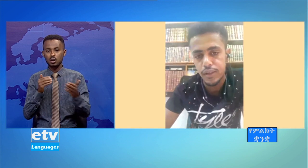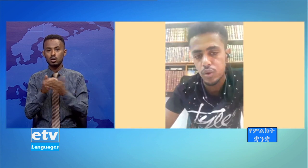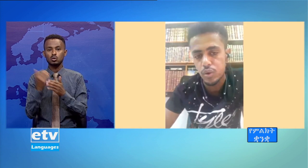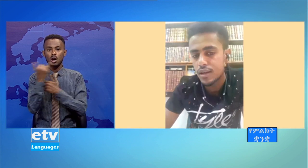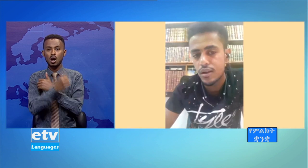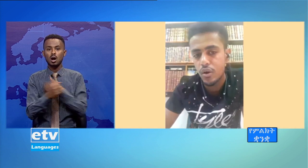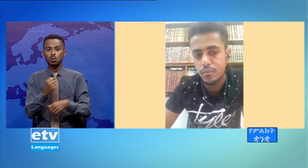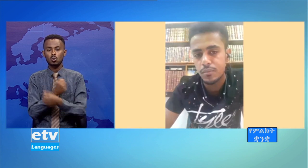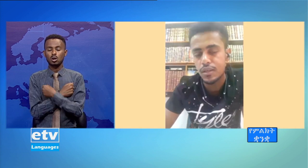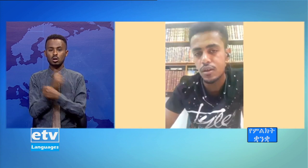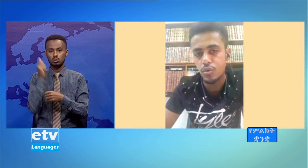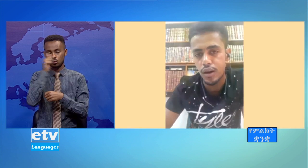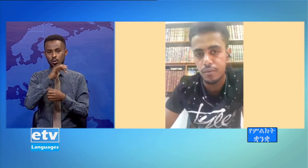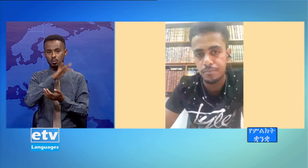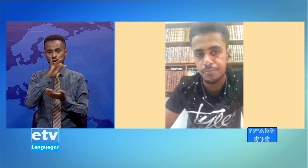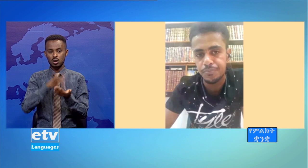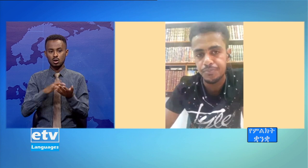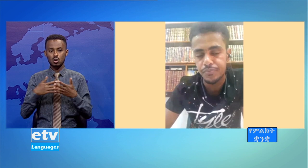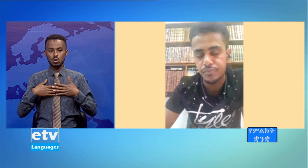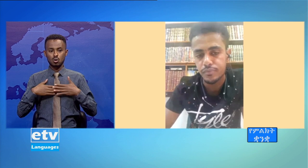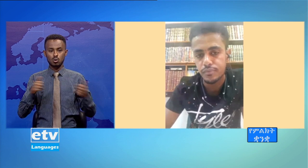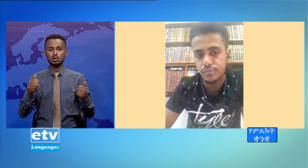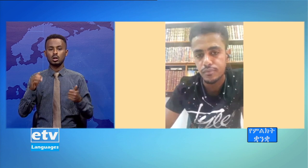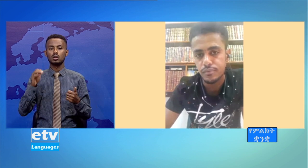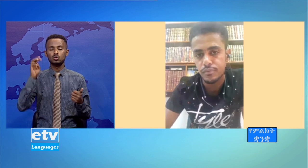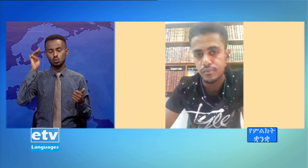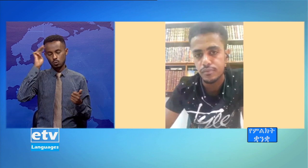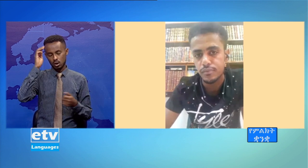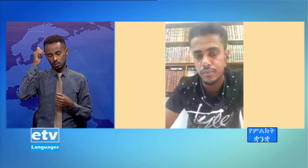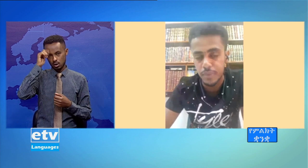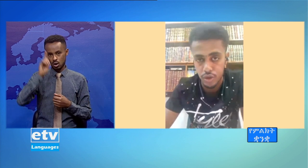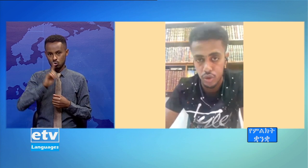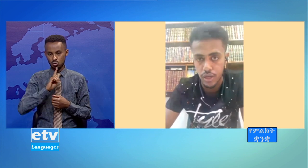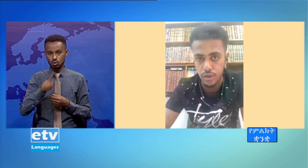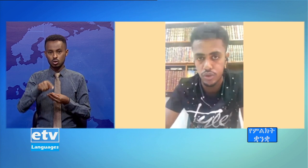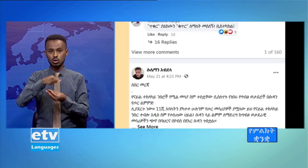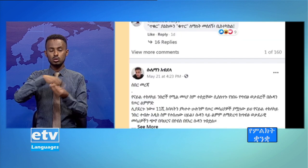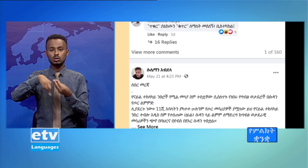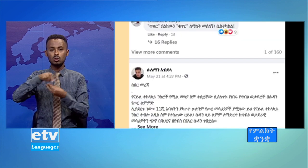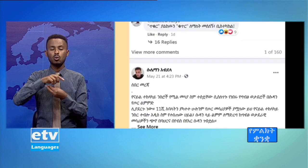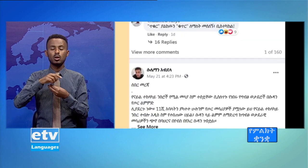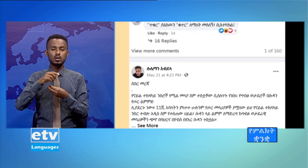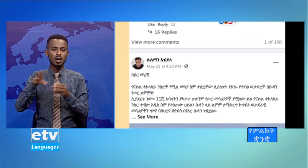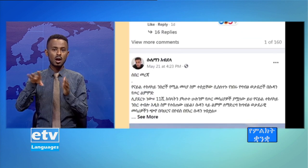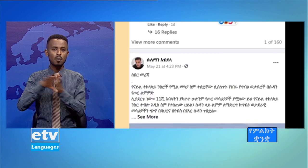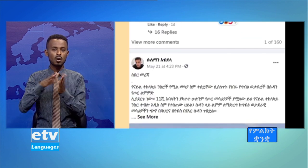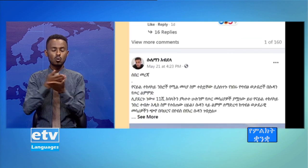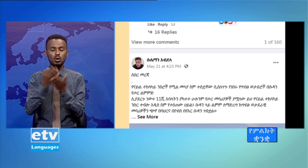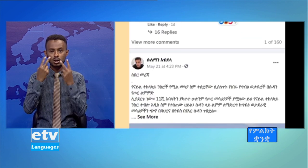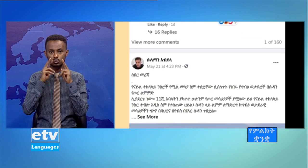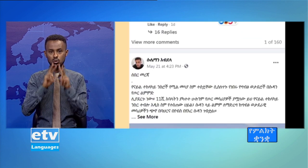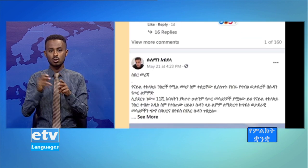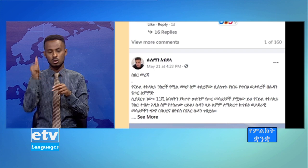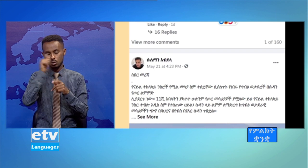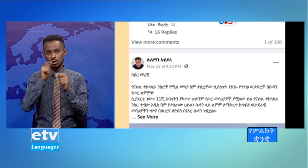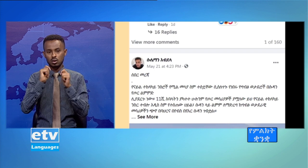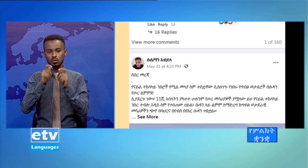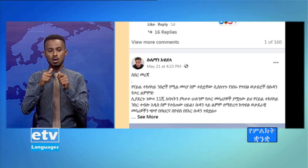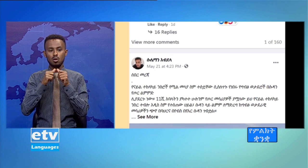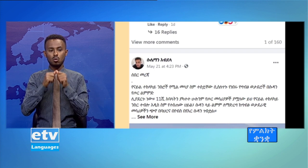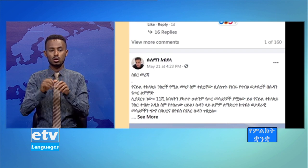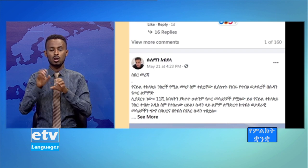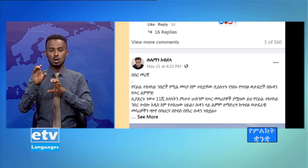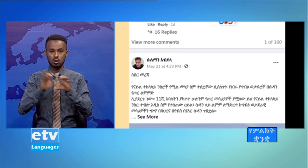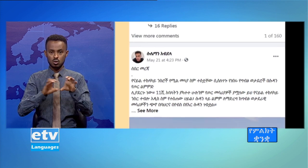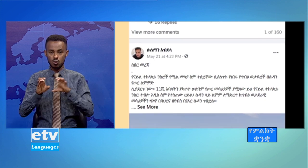ወዳድ ኢትዮጵያውያን መካከል ወጣት ሱሌማን አብደላ አንዱ ነው። ሰሞነኛ ያባይን ጉዳይ አስመልክቶ ከኢቲቪ ጋር ቆይታ